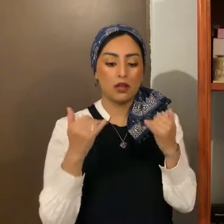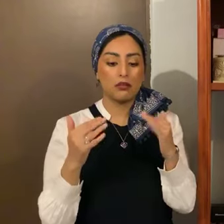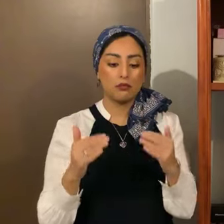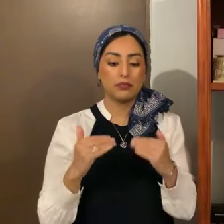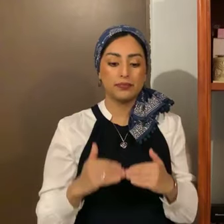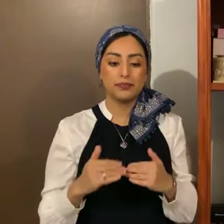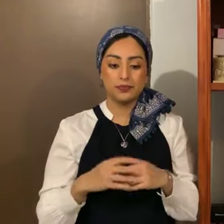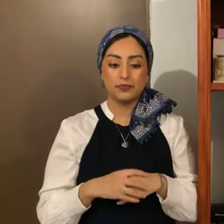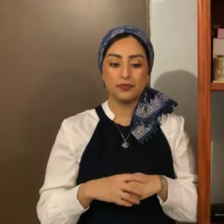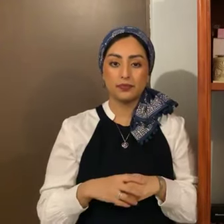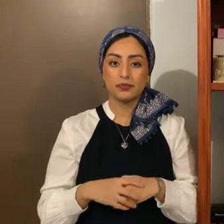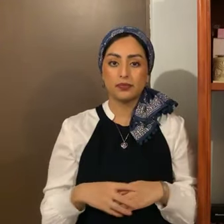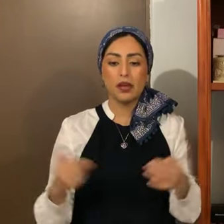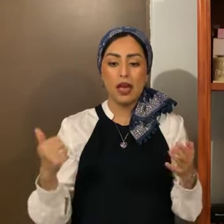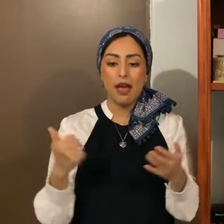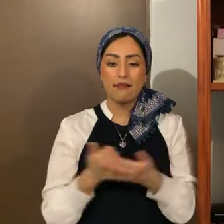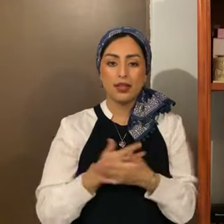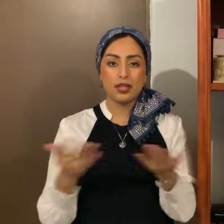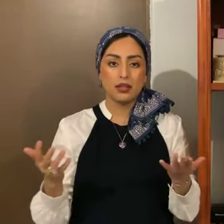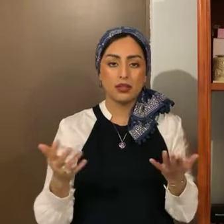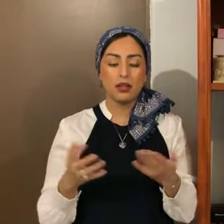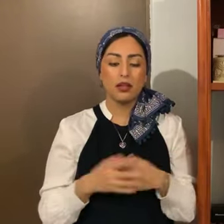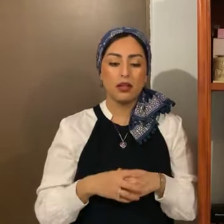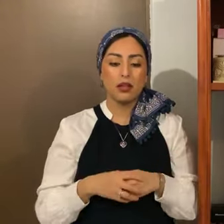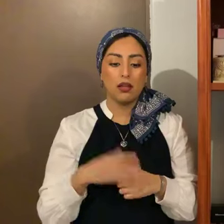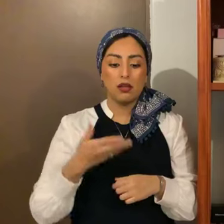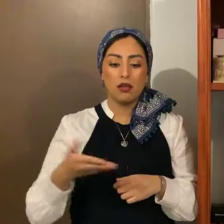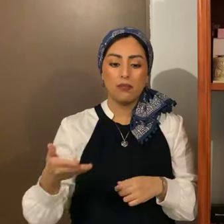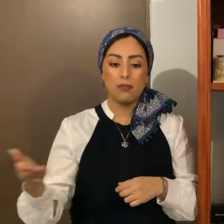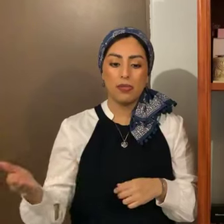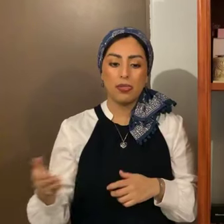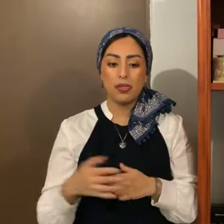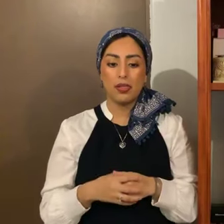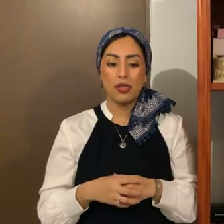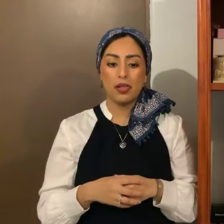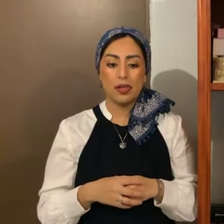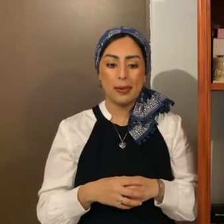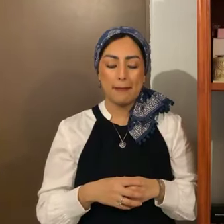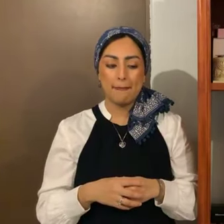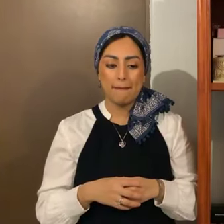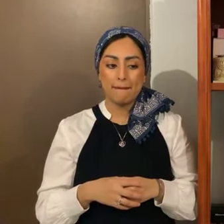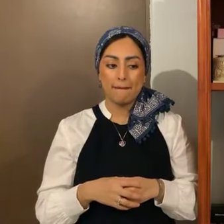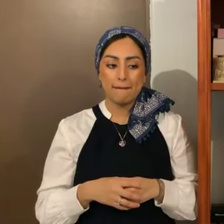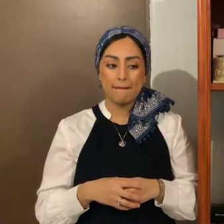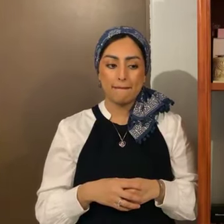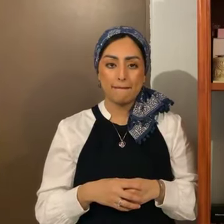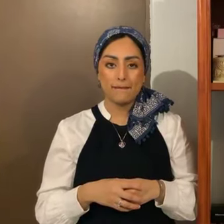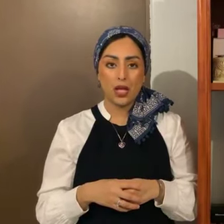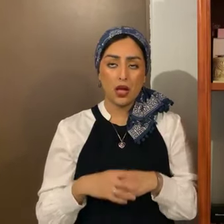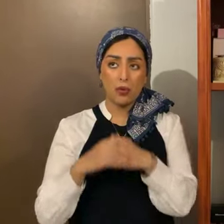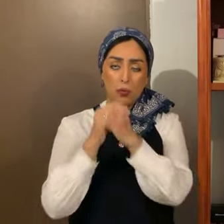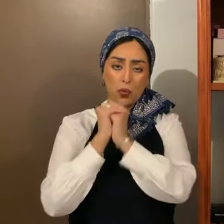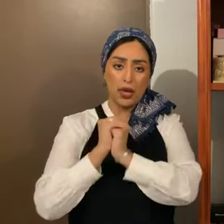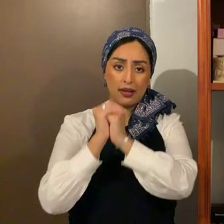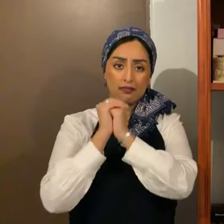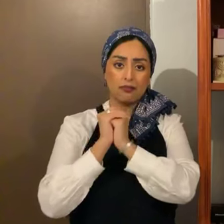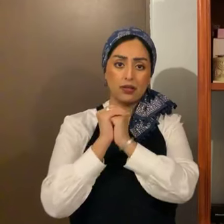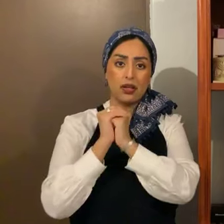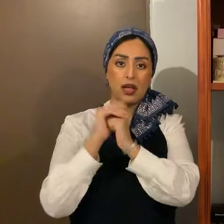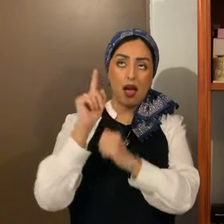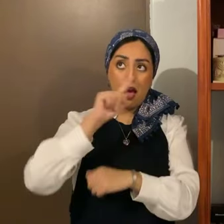Ahora, todo esto llevó a orar pidiendo que el Todopoderoso